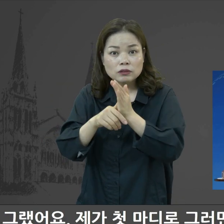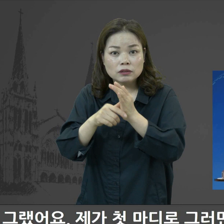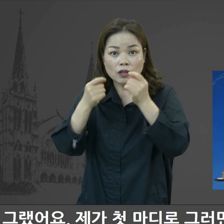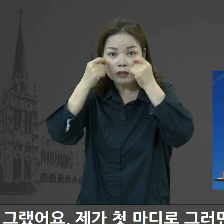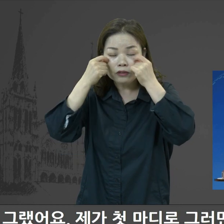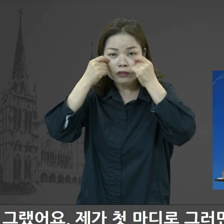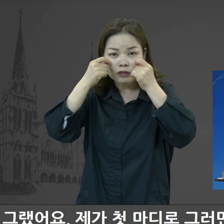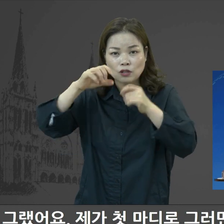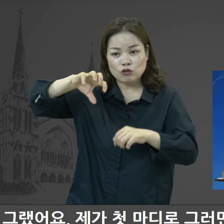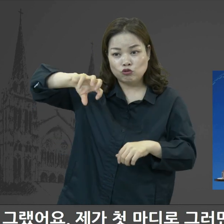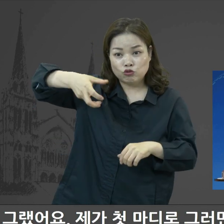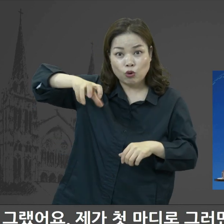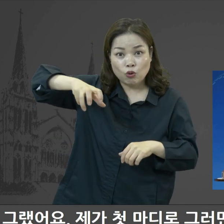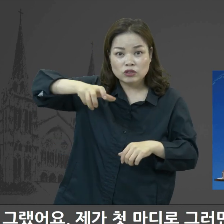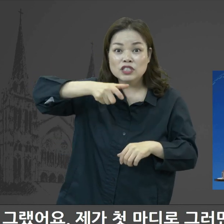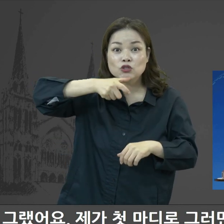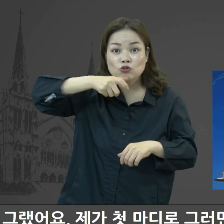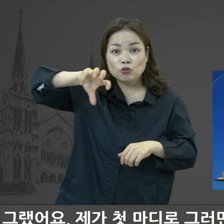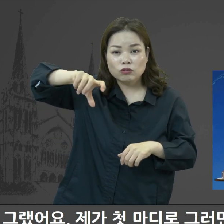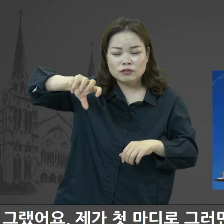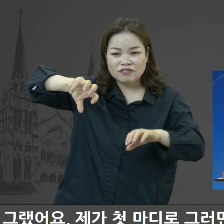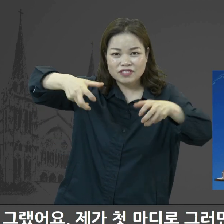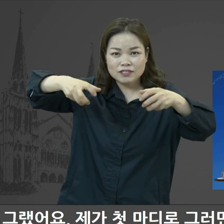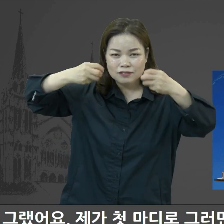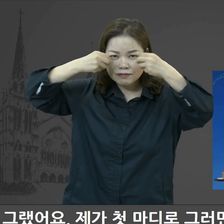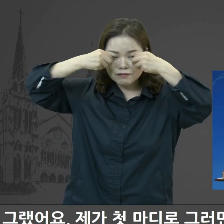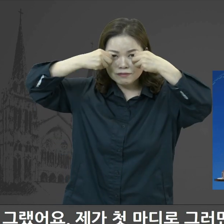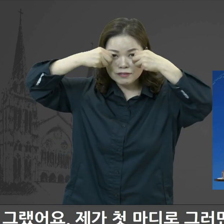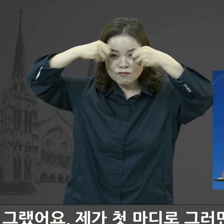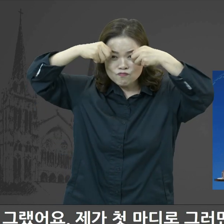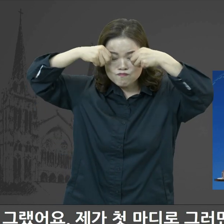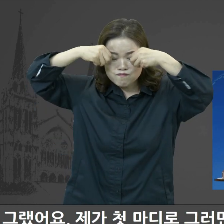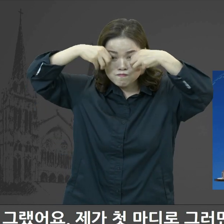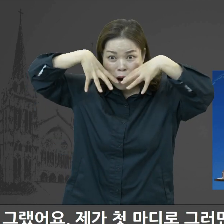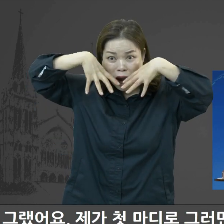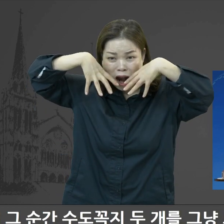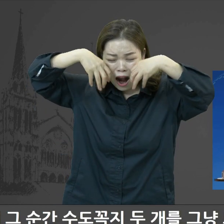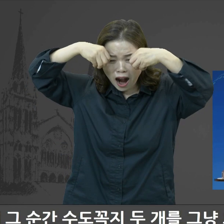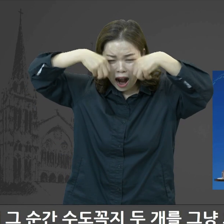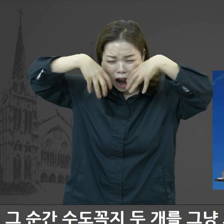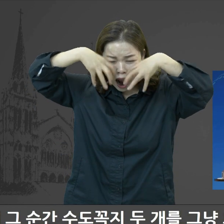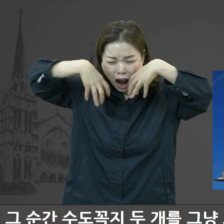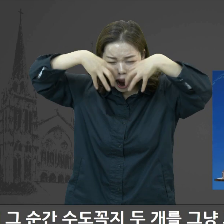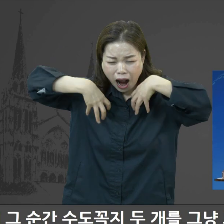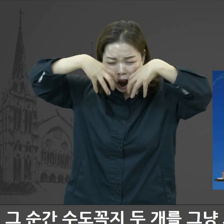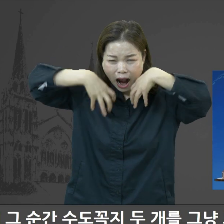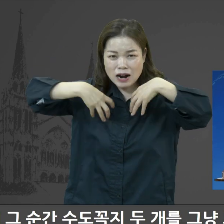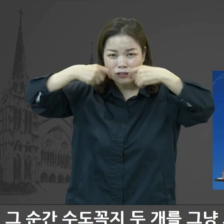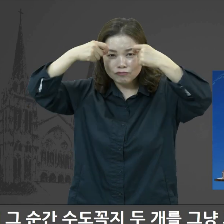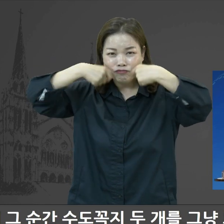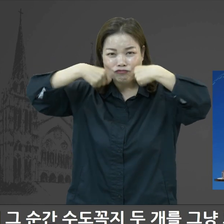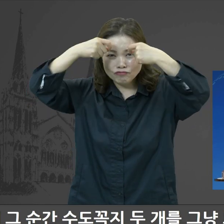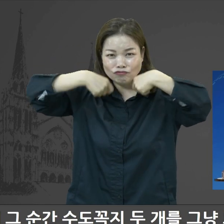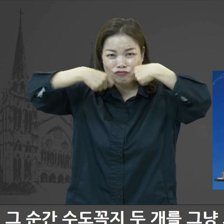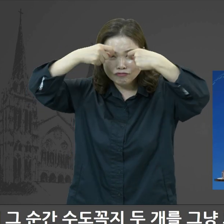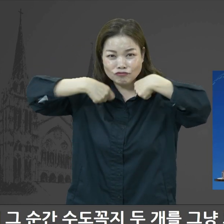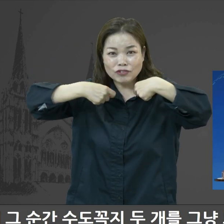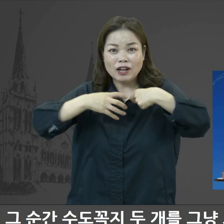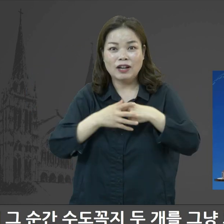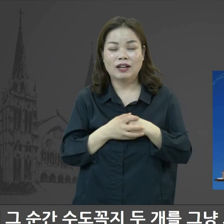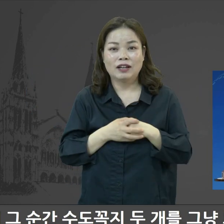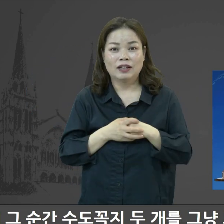수도꼭지 2개를요 그냥 확 트는 것처럼 막 눈물 콧물이 그냥 확 쏟아지는데요,